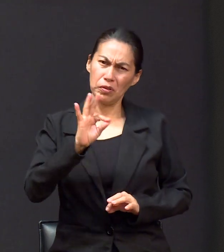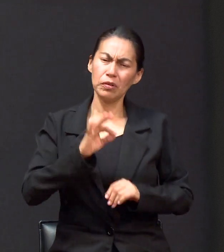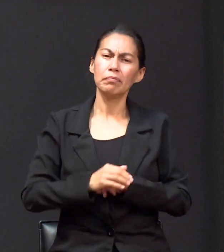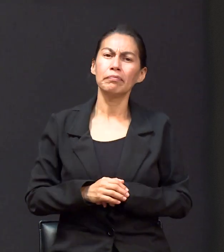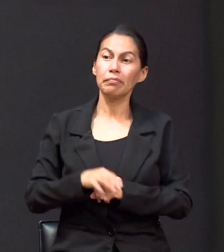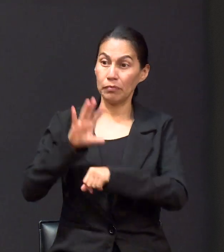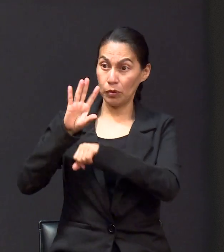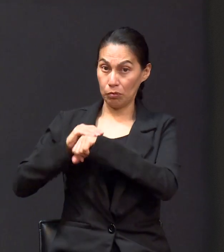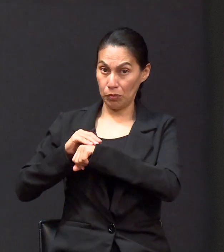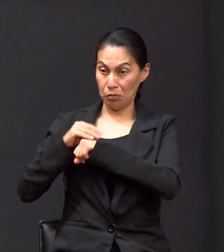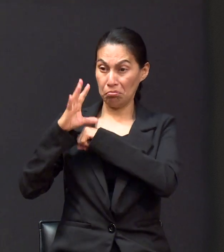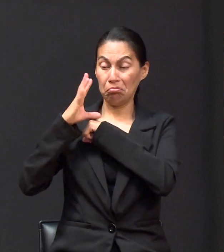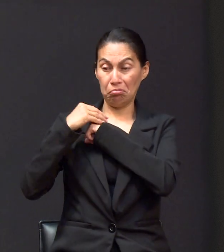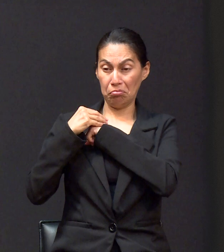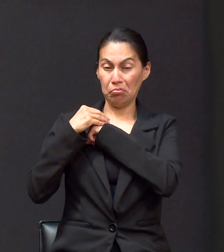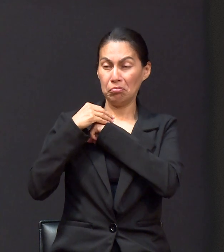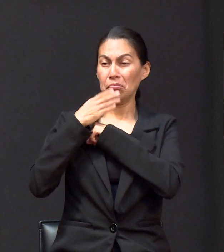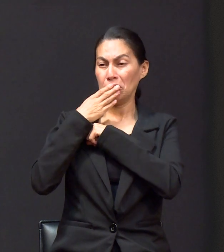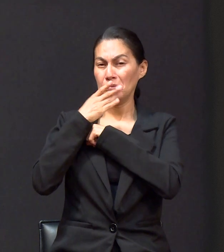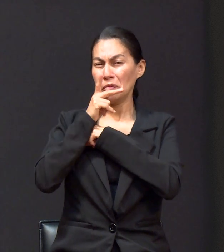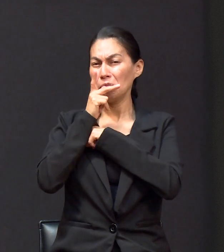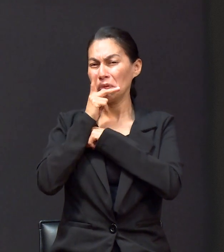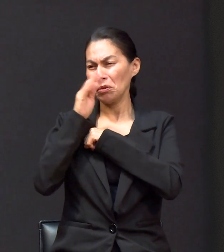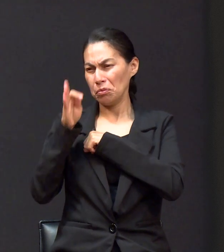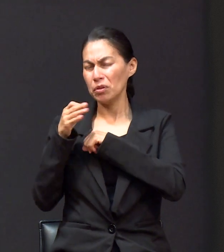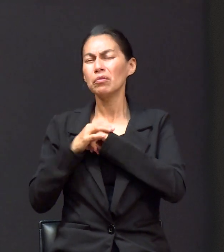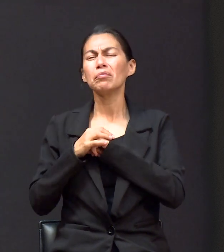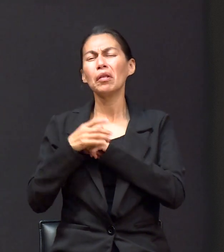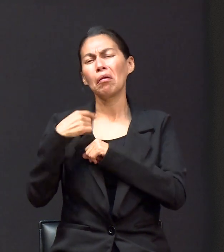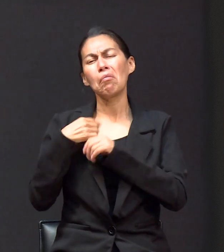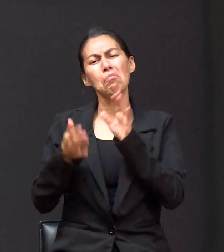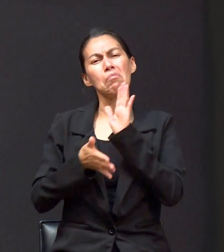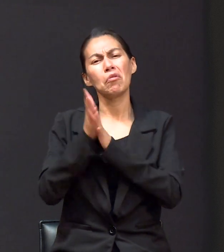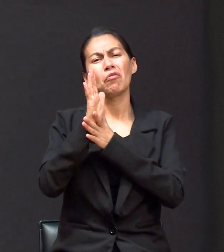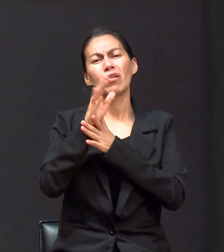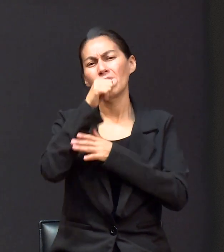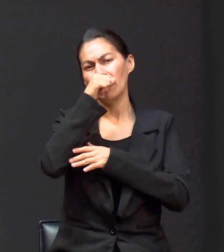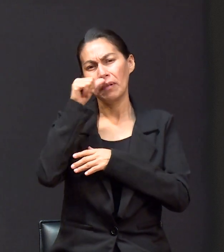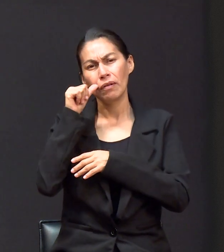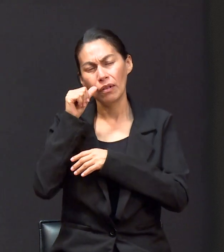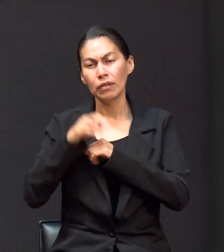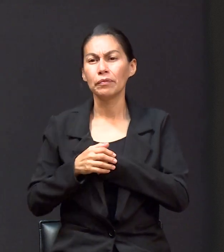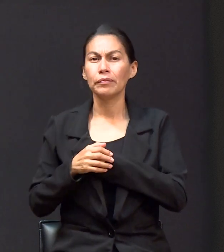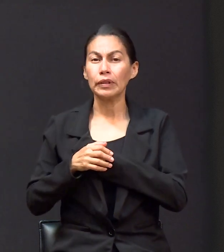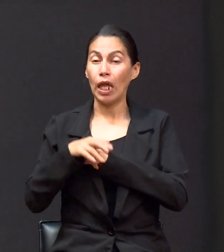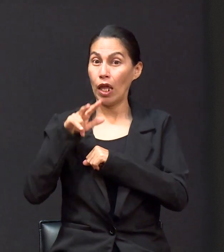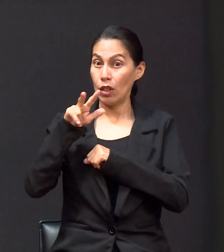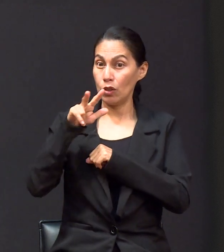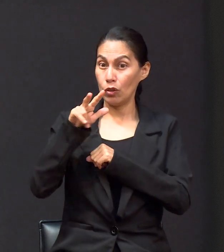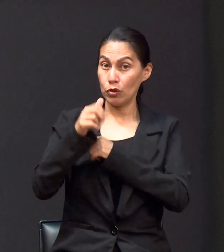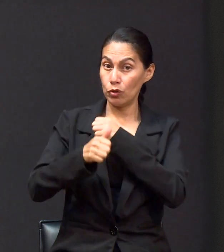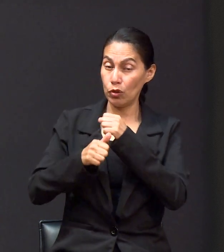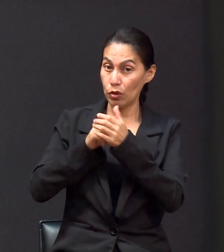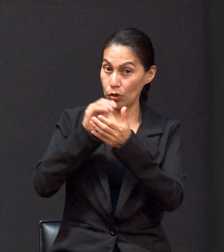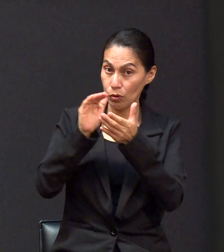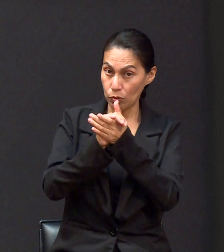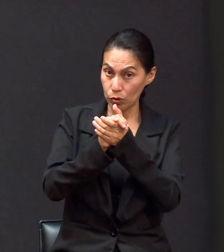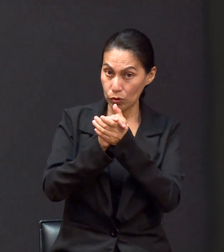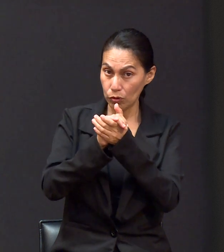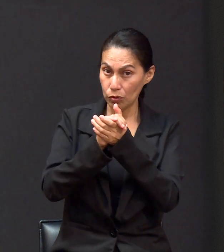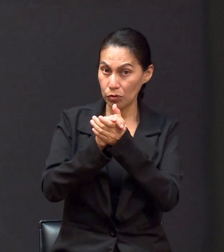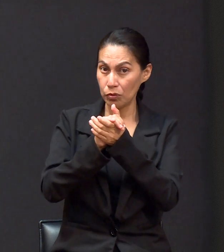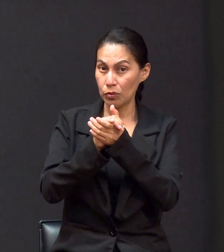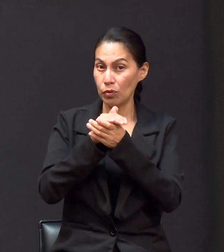Y me dieron el permiso y me fui. Empecé a trabajar a los 16 años en Ciudad Juárez. A los 18 conozco a